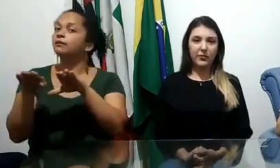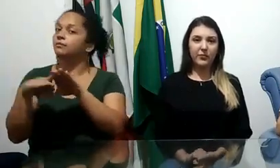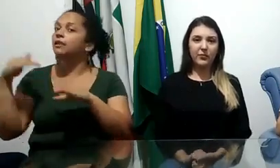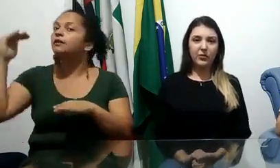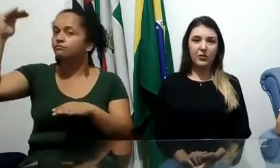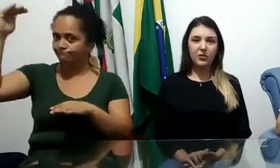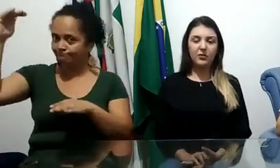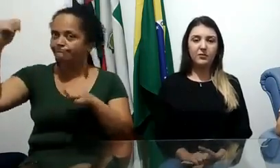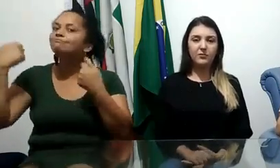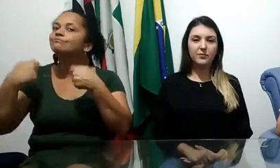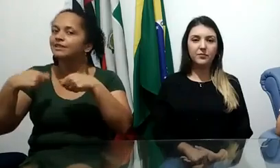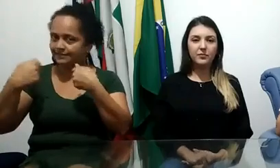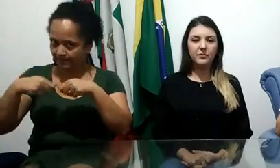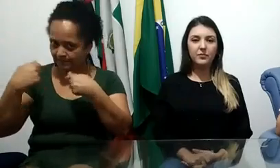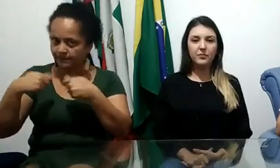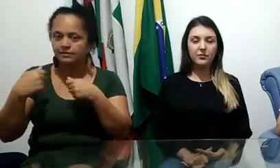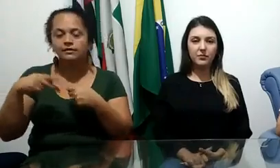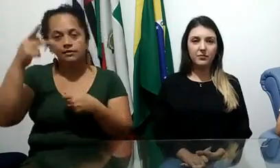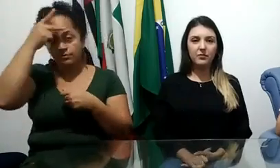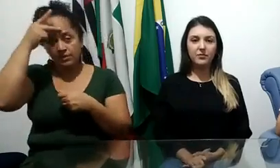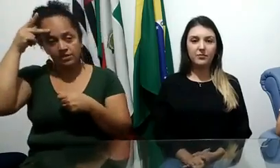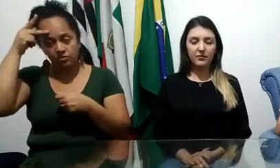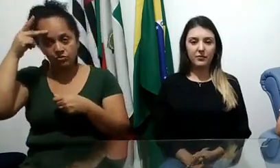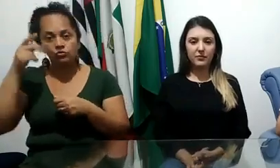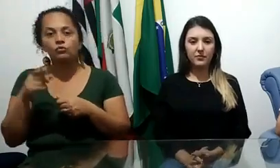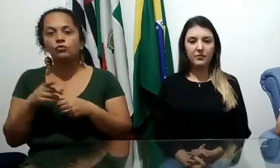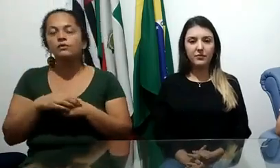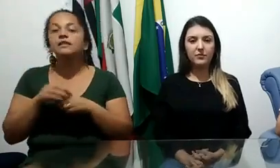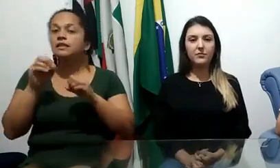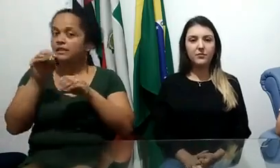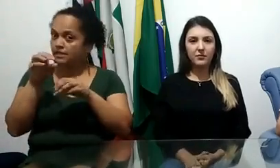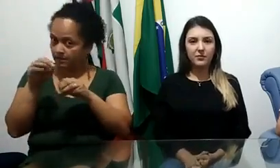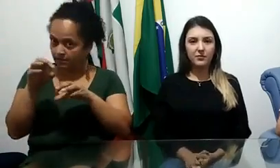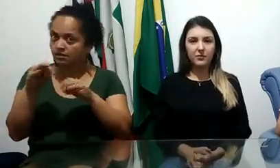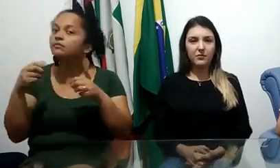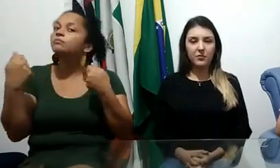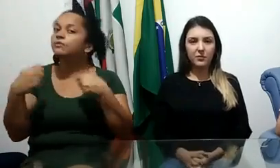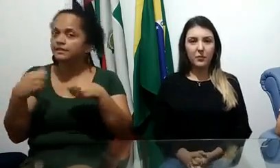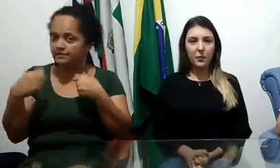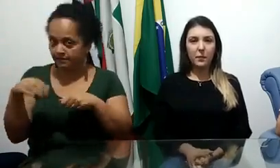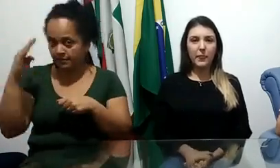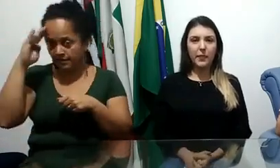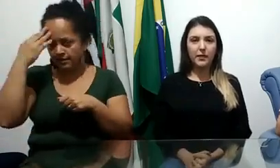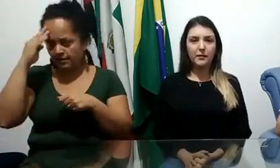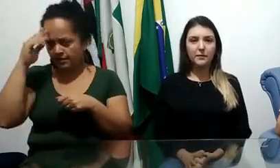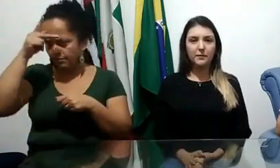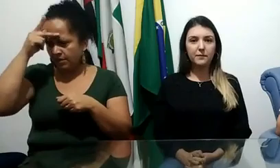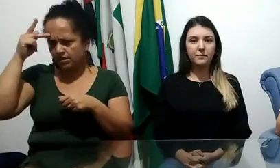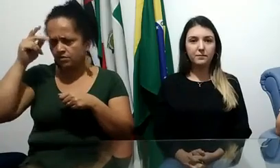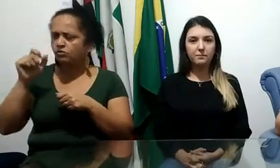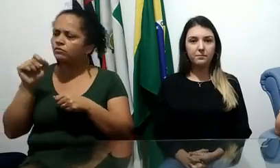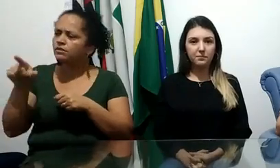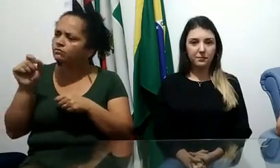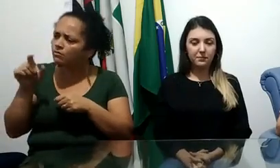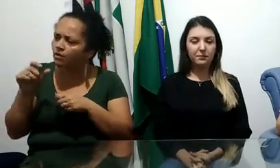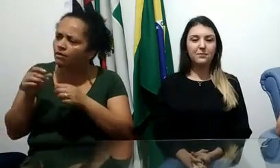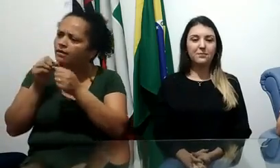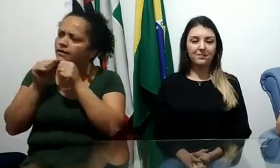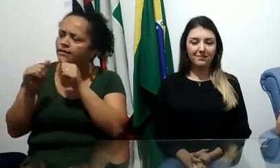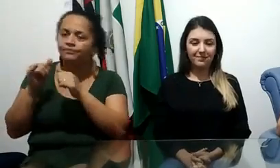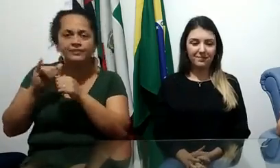pessoas. Precisamos aceitar repreensões de outras pessoas. Não ser casquinha de